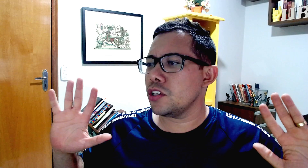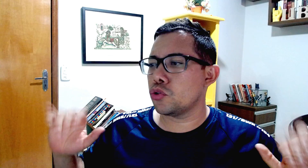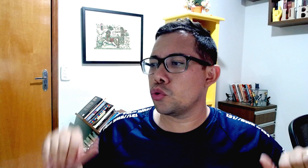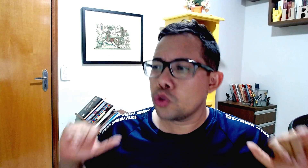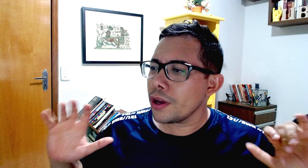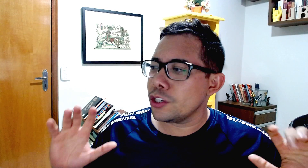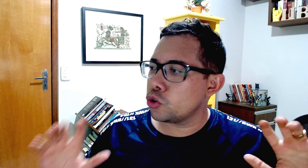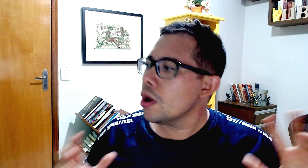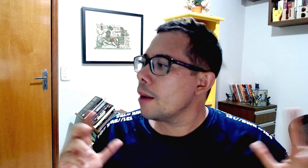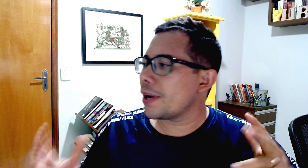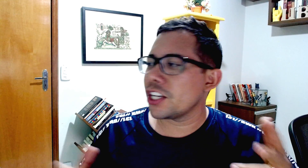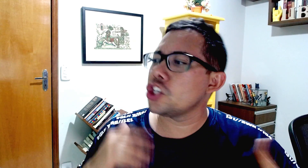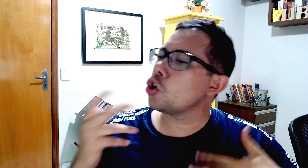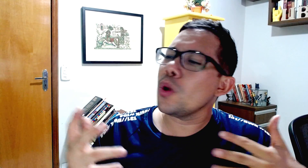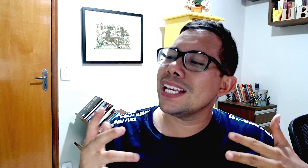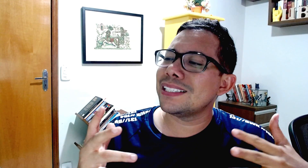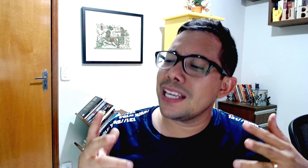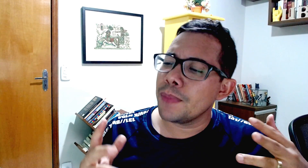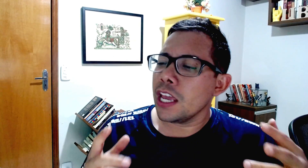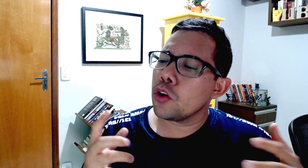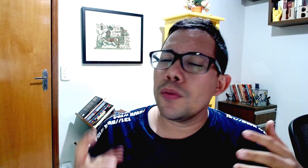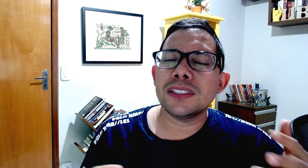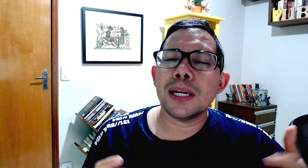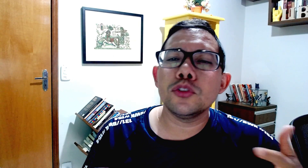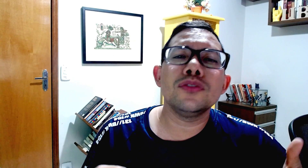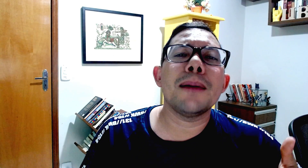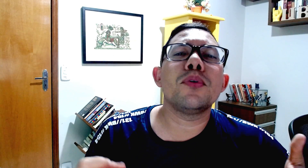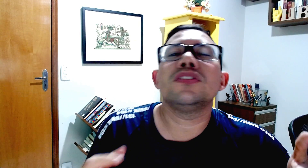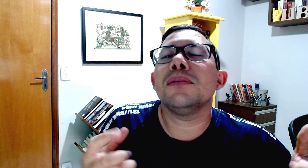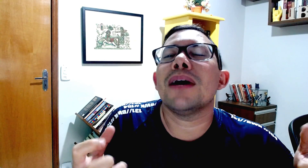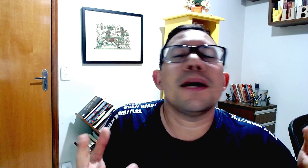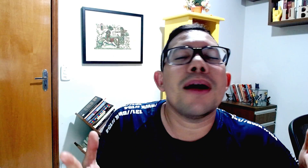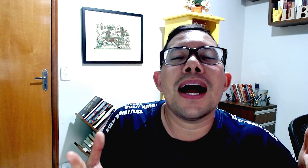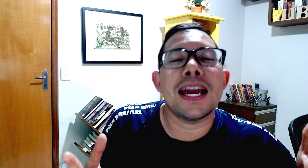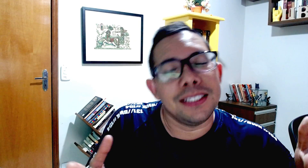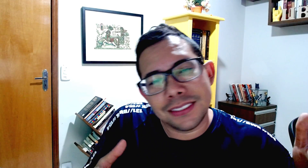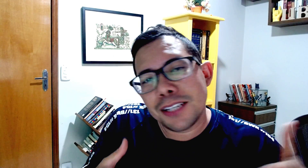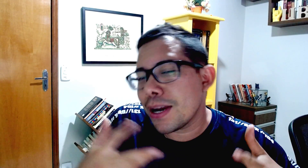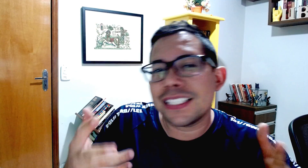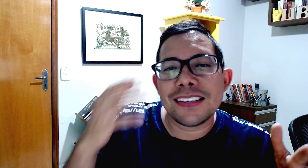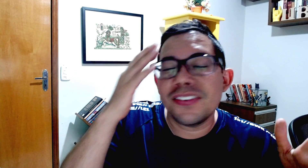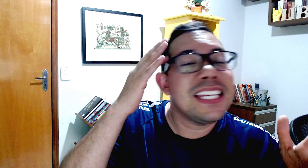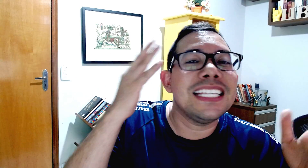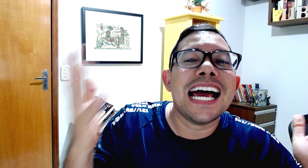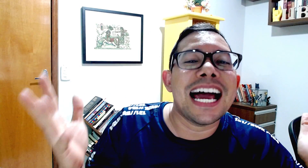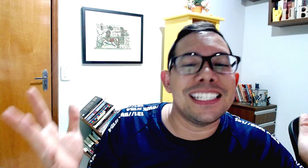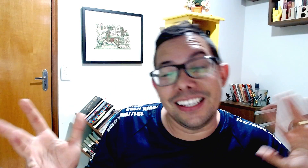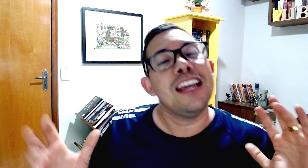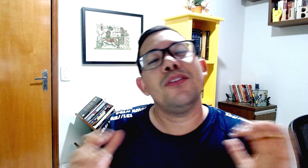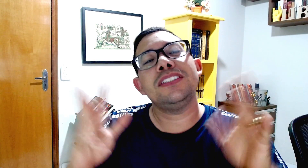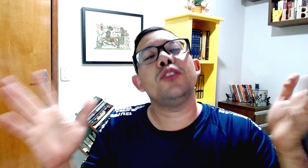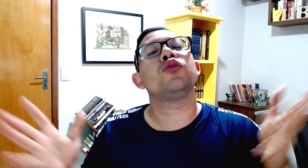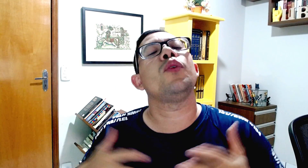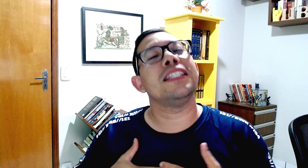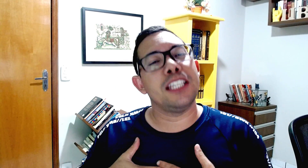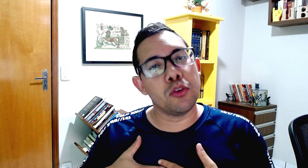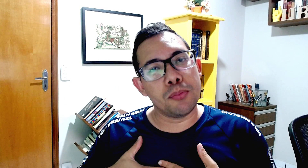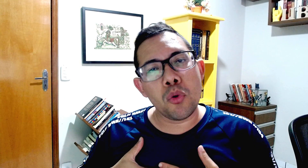isso, só isso. Para a gente conhecer e começarmos a nos aproximar mais, ter mais afinidade. Você nos conhecer um pouco